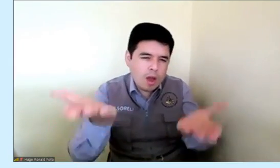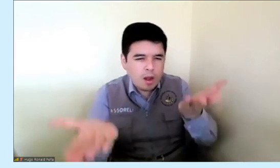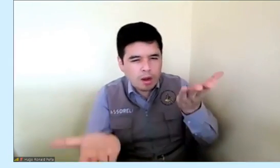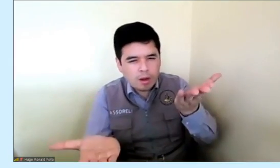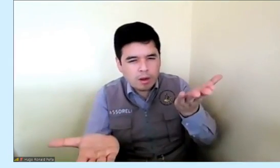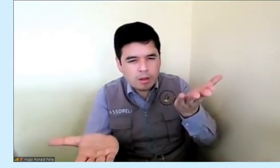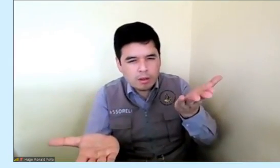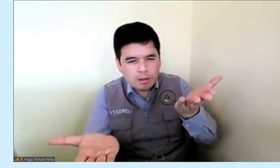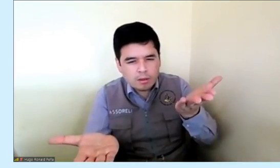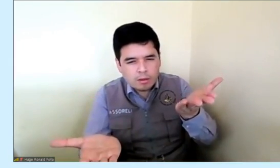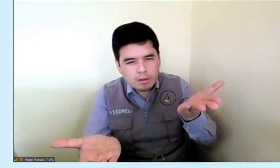¿Cuál?